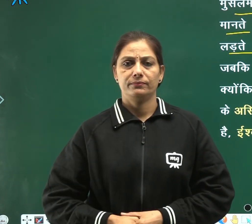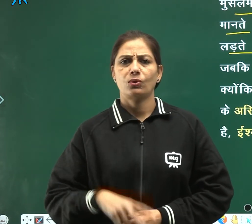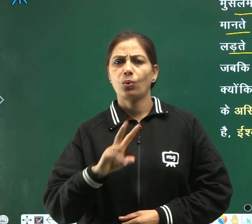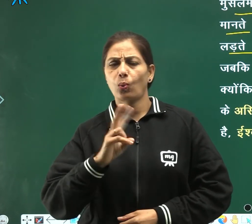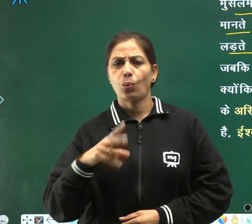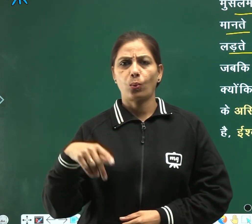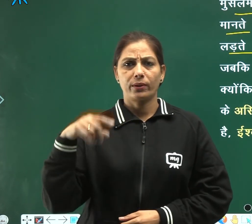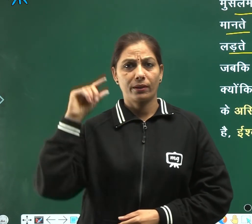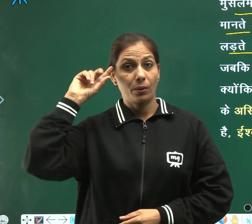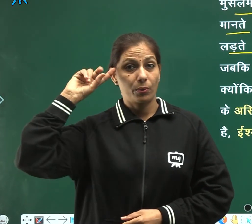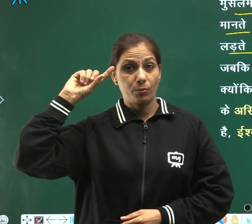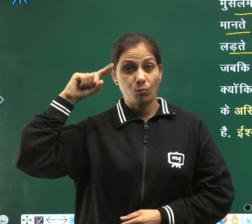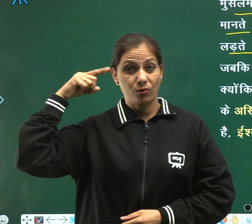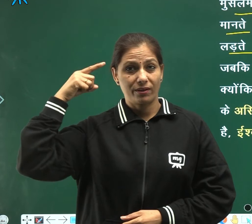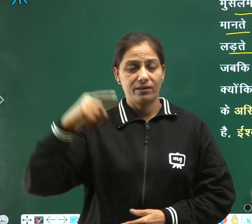दोनों ही मूर्ख है,